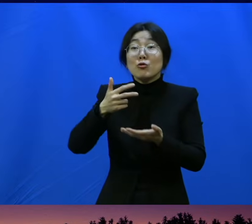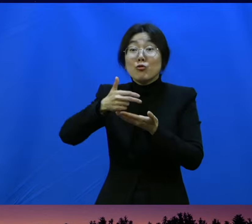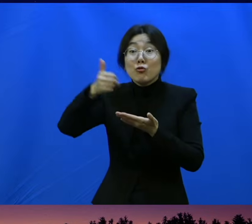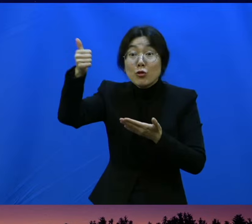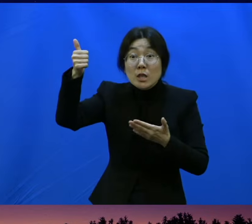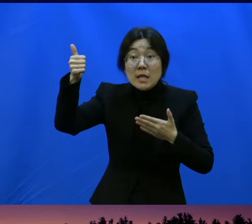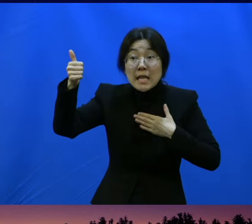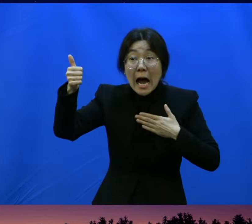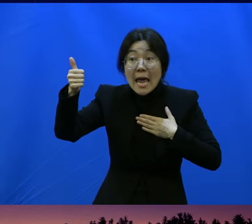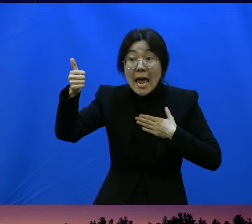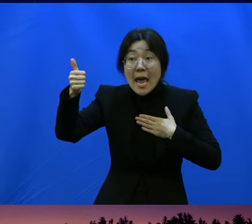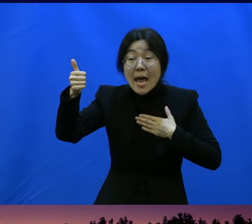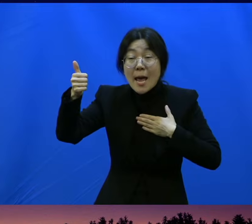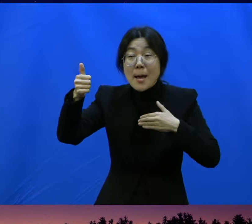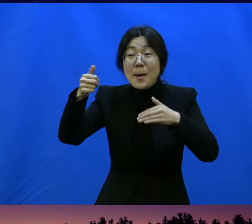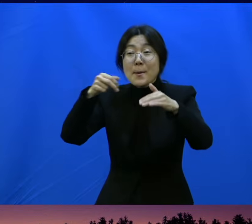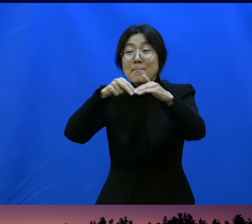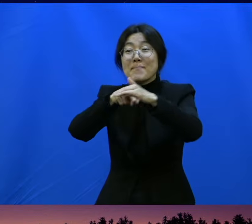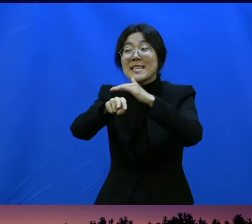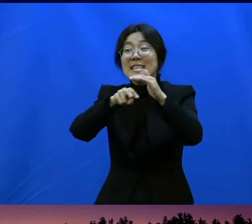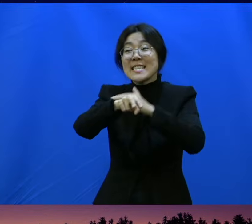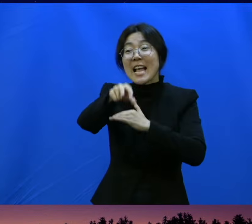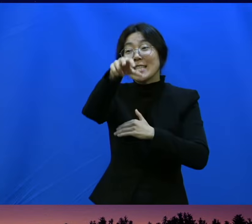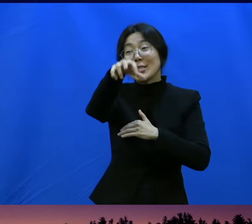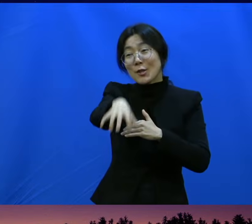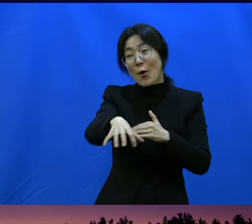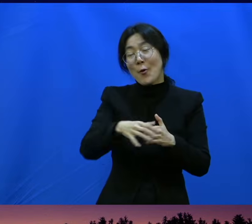나의 피난처시요.